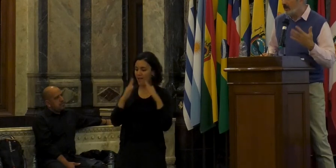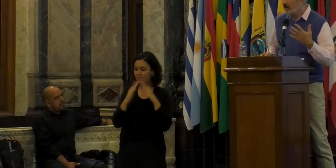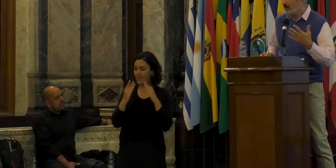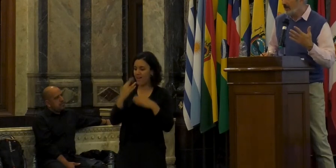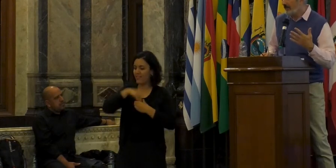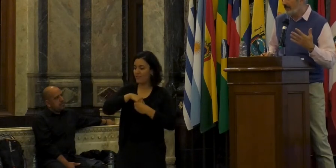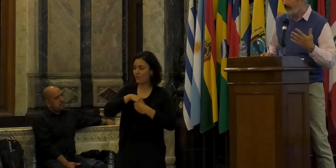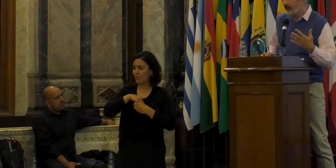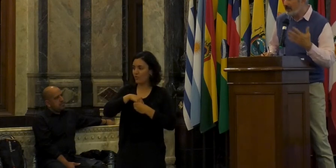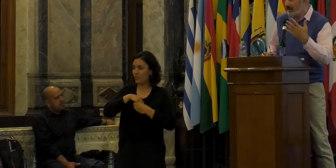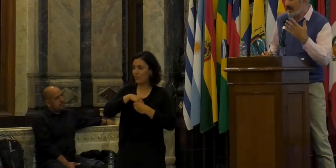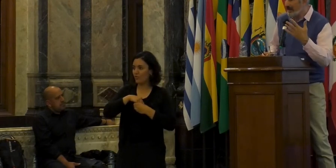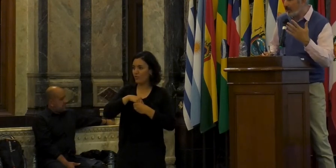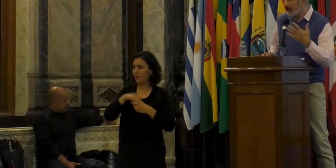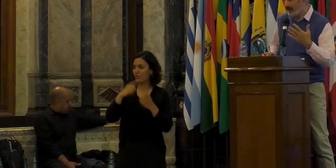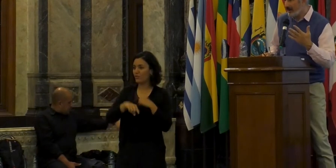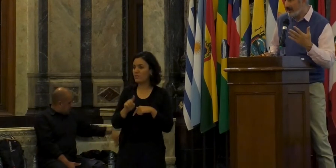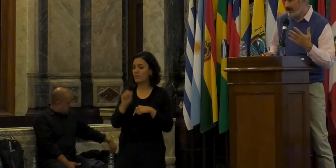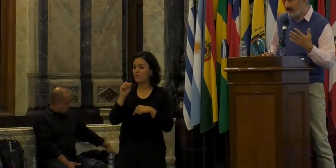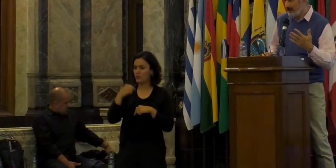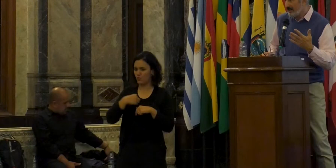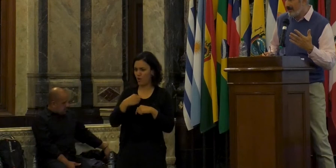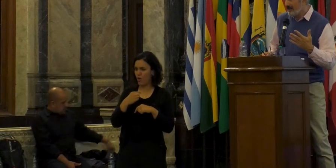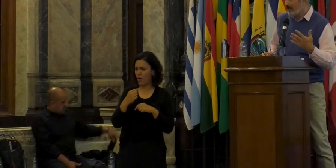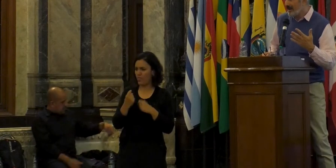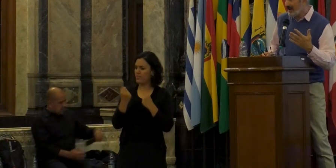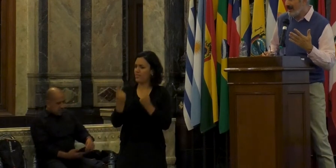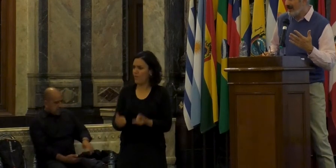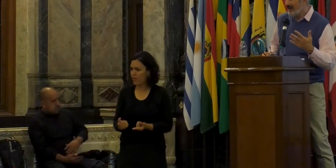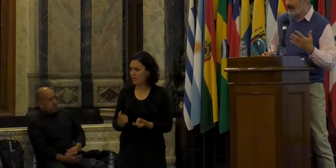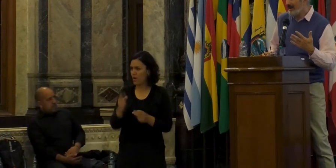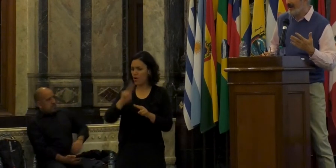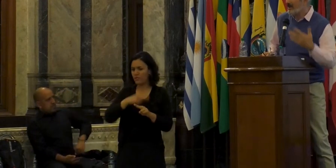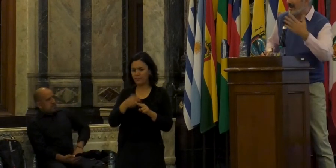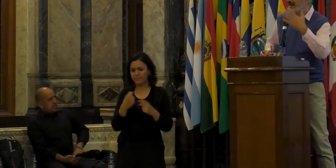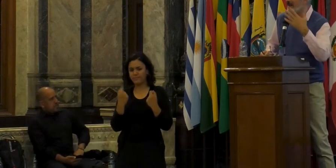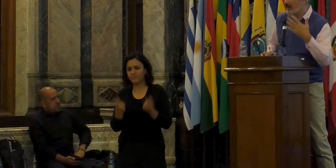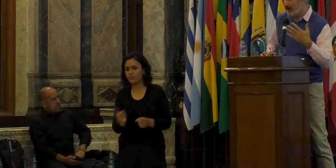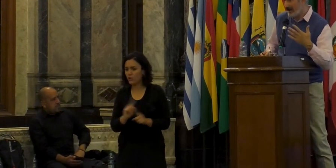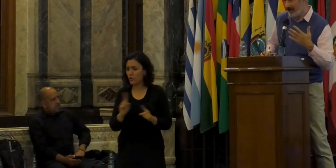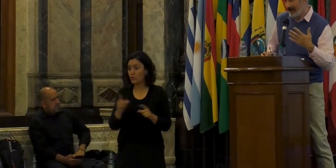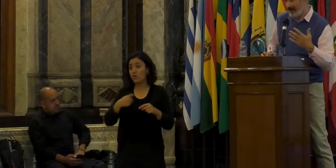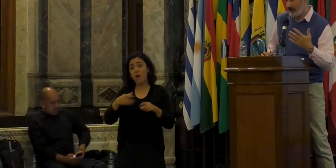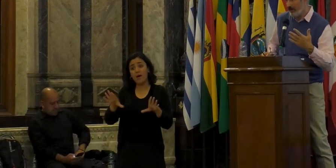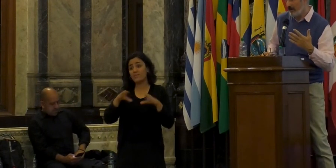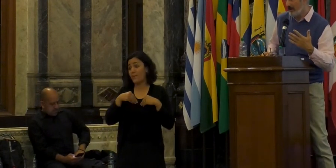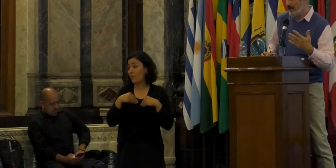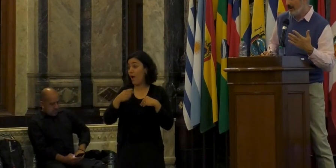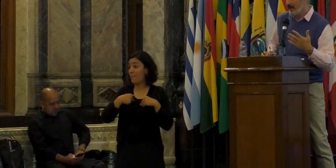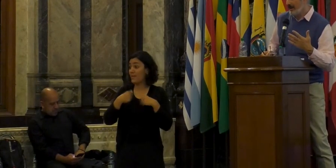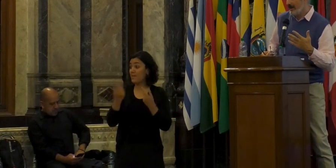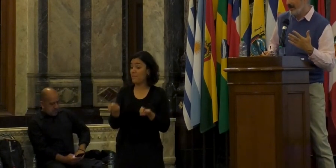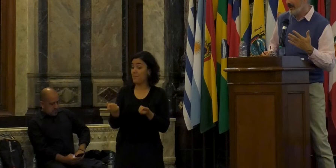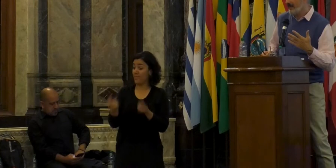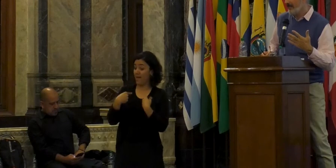El don no te obliga a devolver, te obliga a aceptar la responsabilidad del regalo.